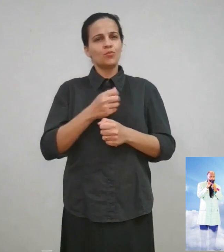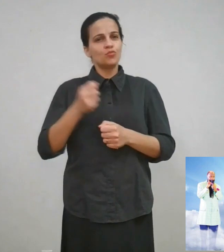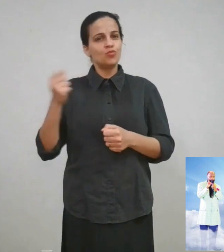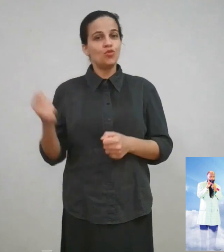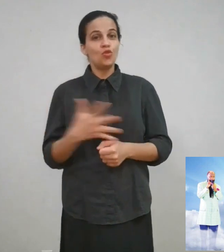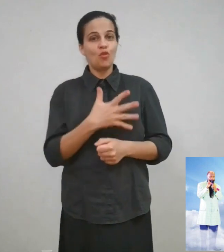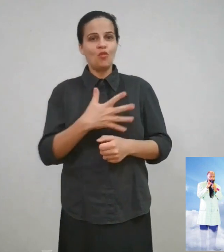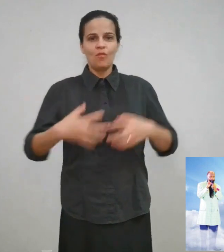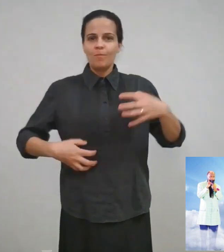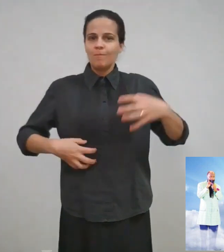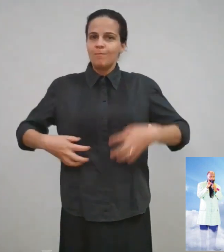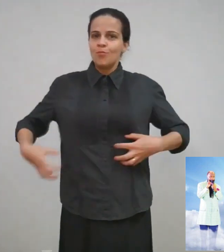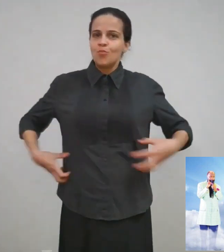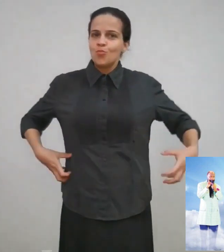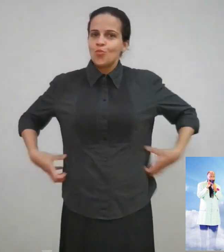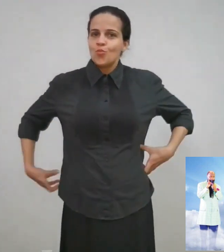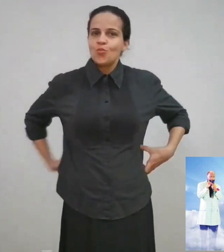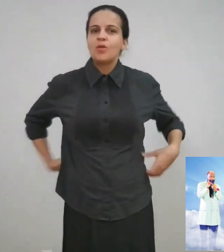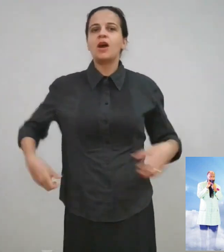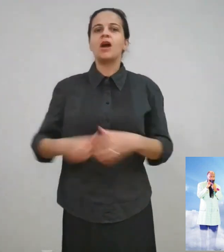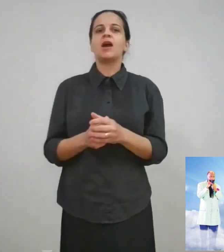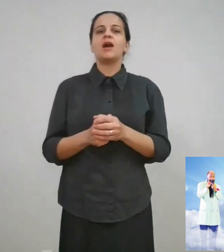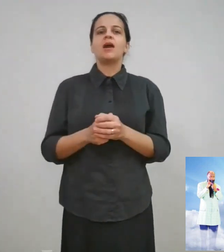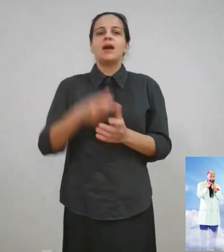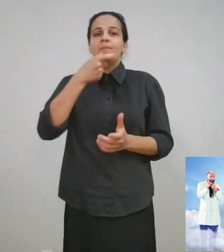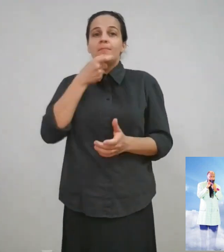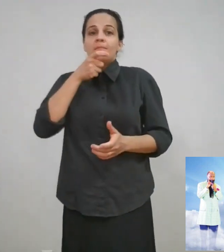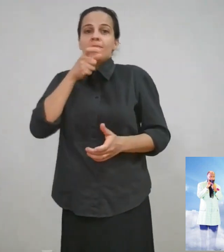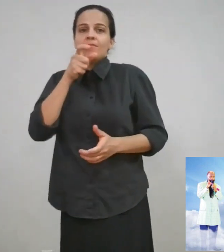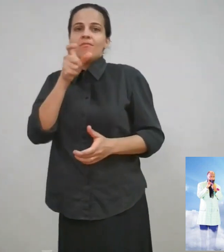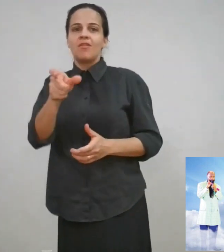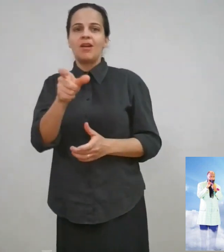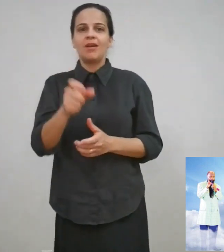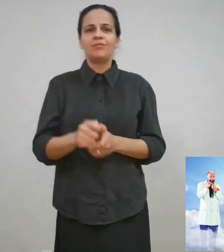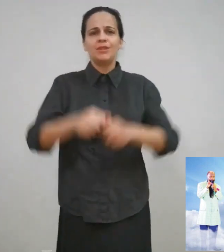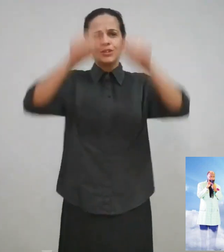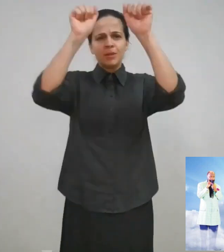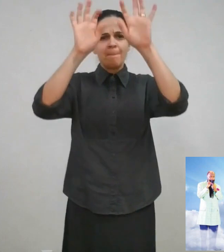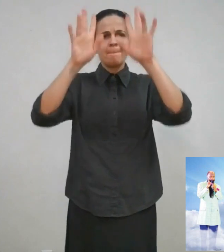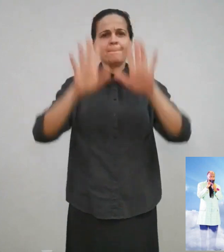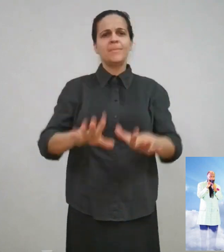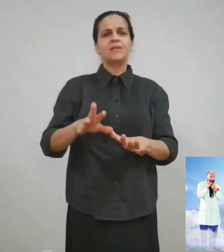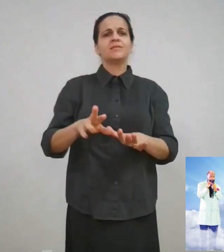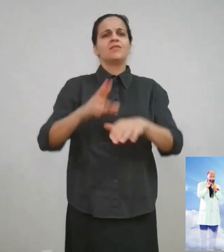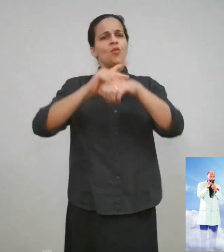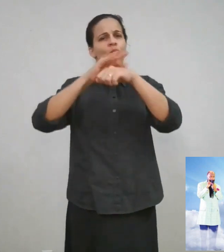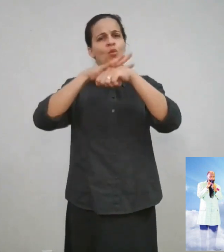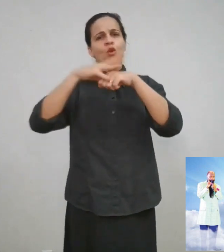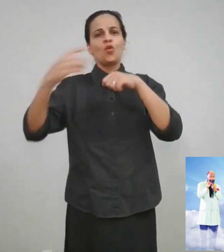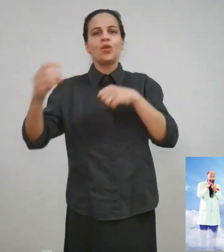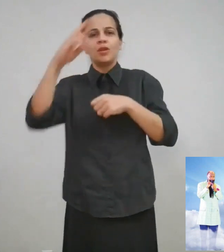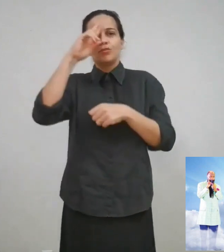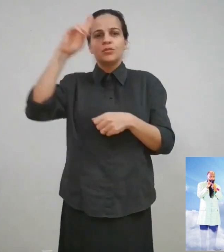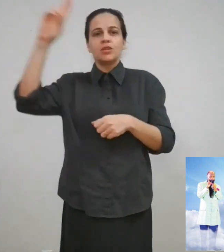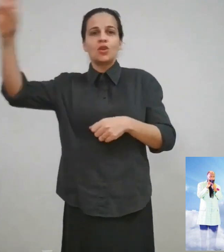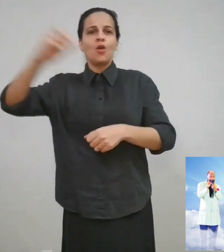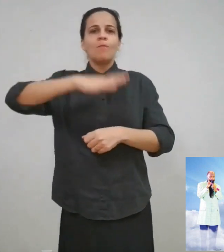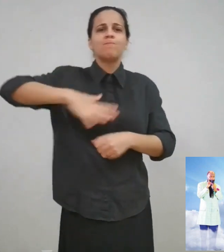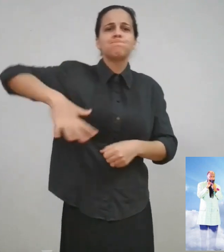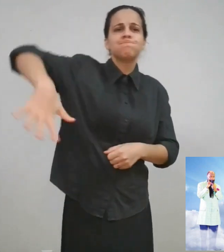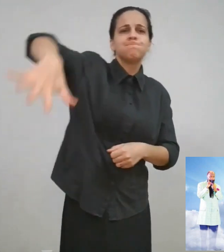Simplesmente baseado nas palavras da minha língua, eu libero a unção de cura do Senhor sobre